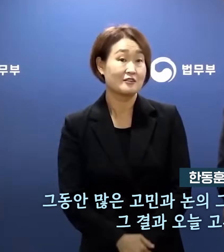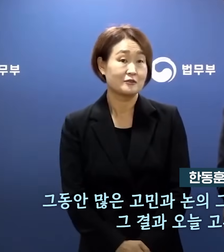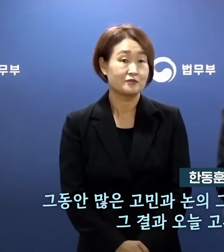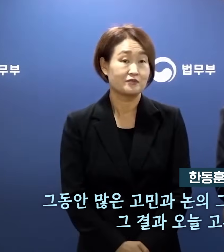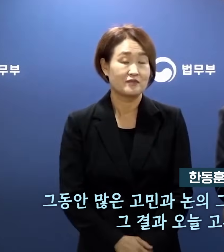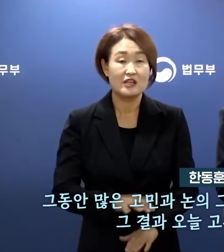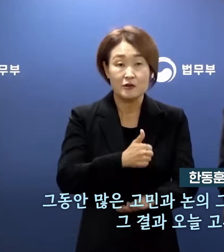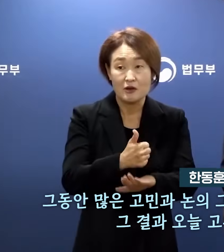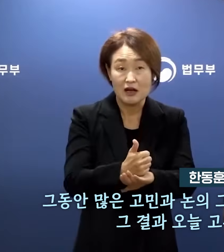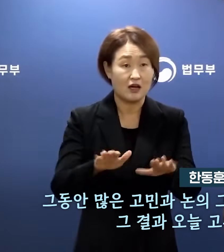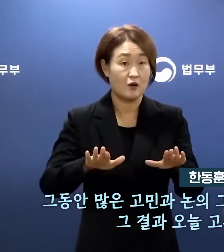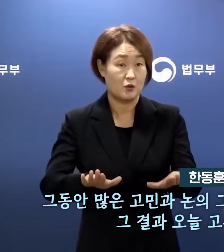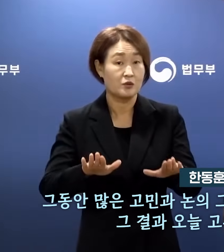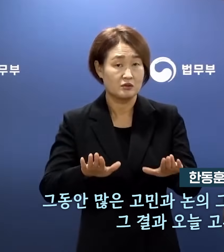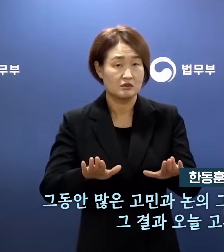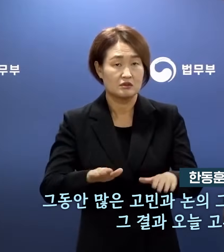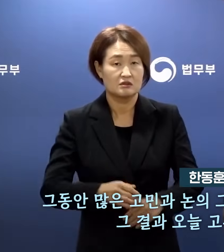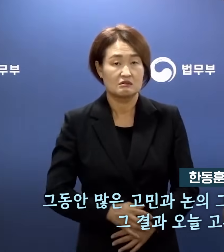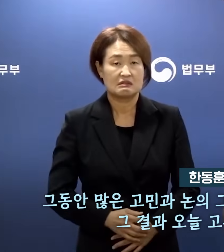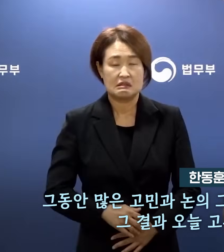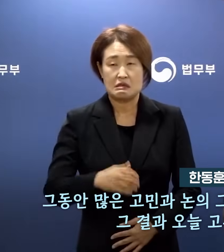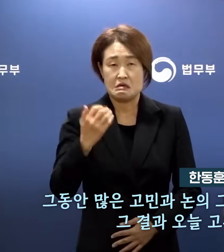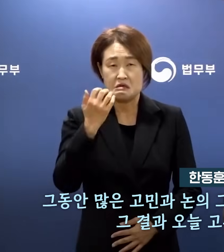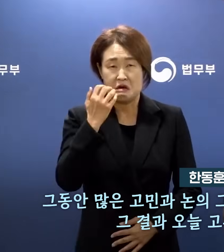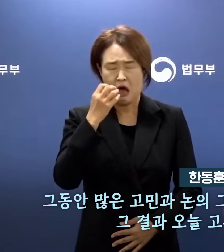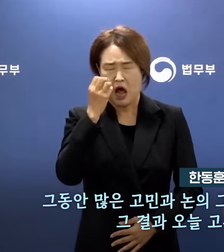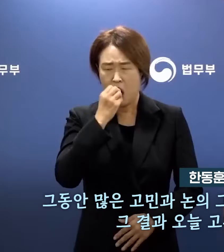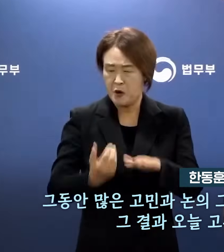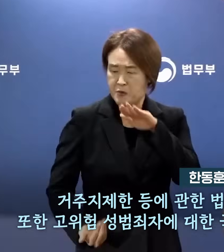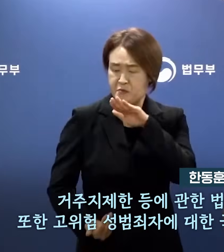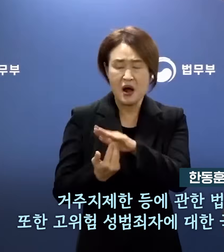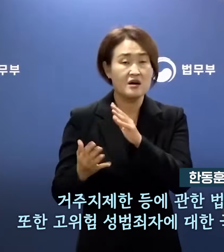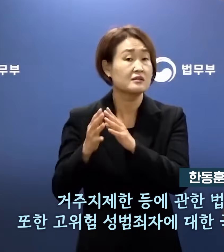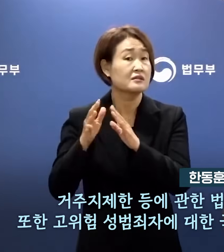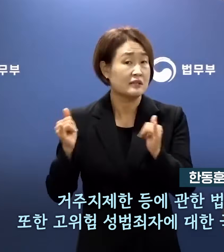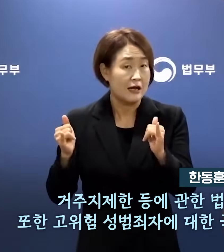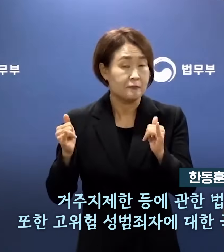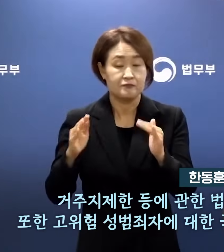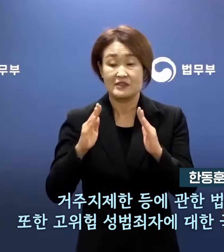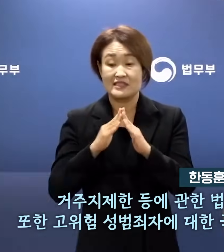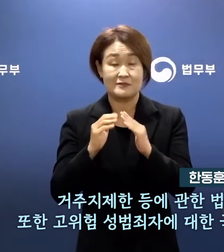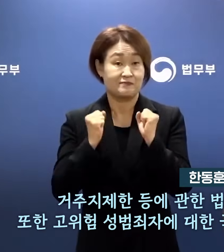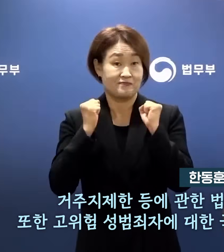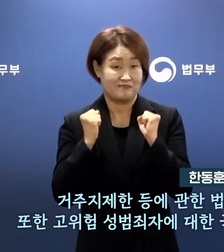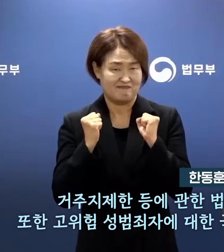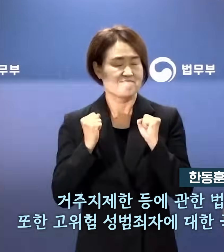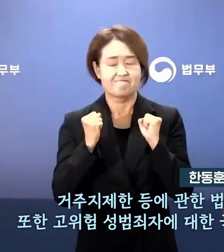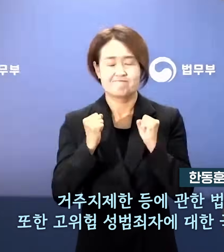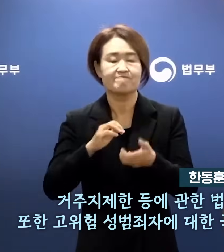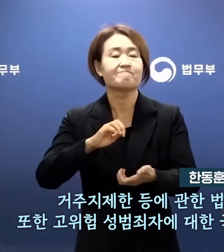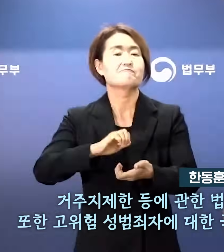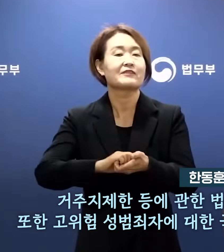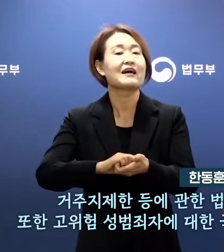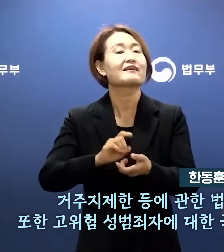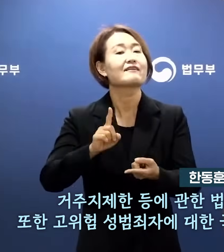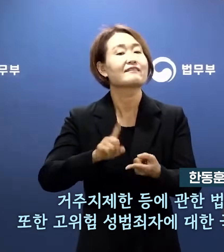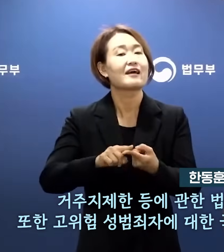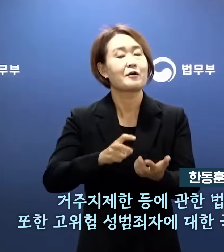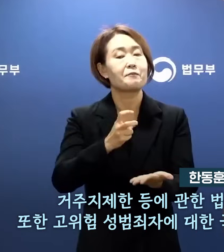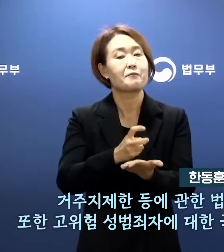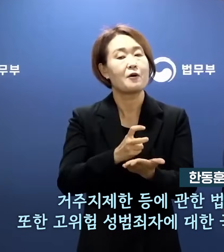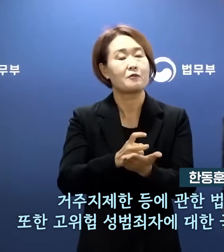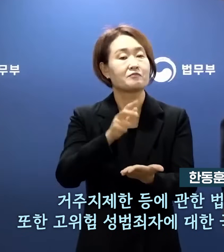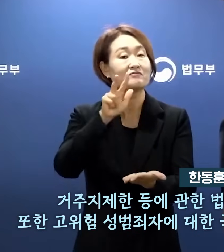그 결과 오늘 고위험 성폭력 범죄자의 거주지 제한 등에 관한 법률